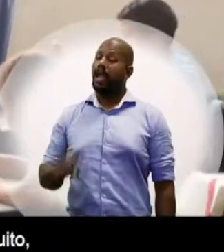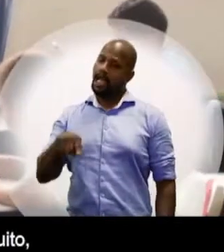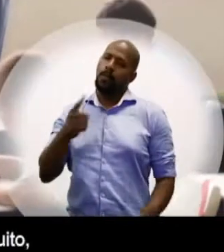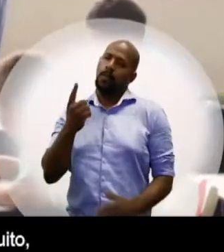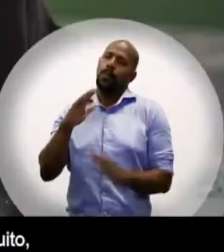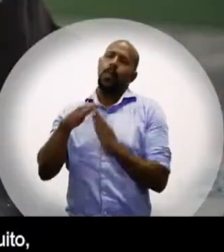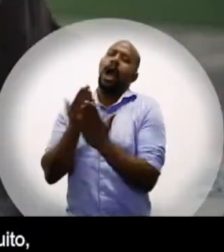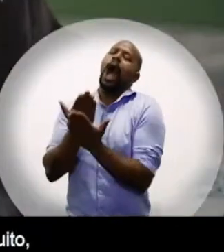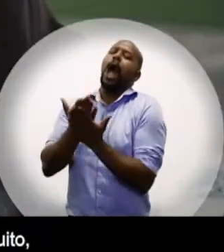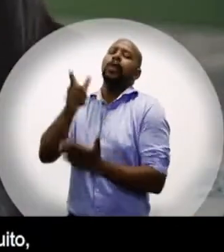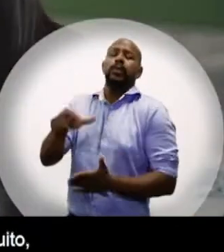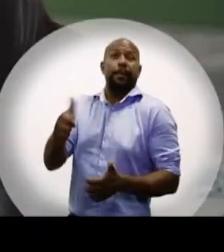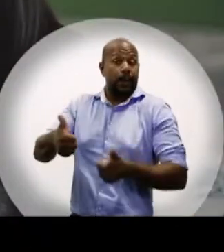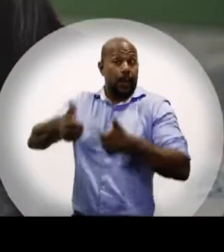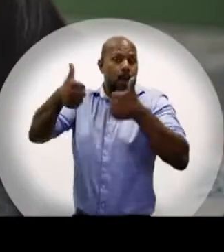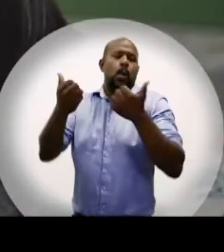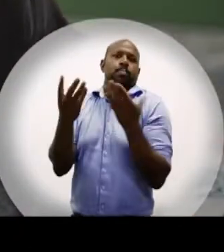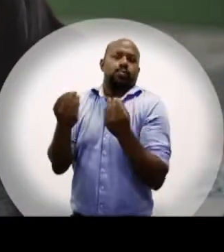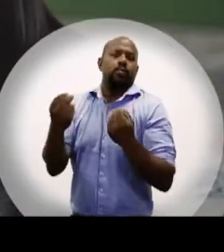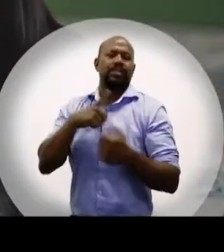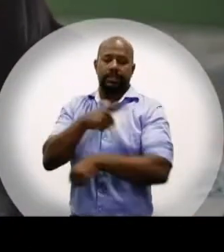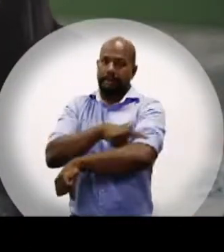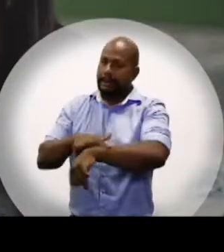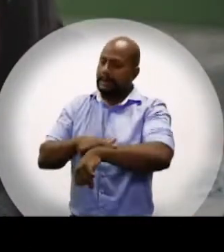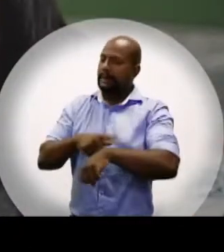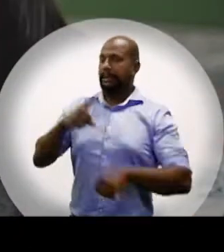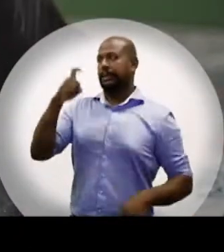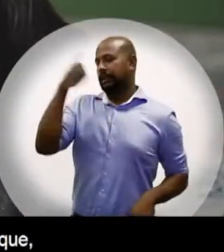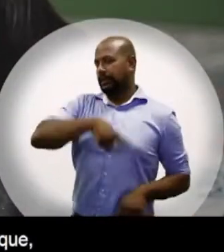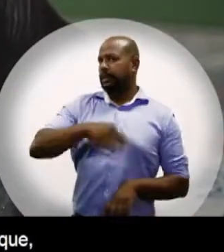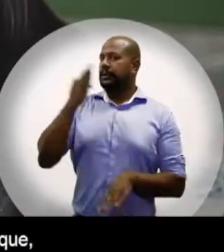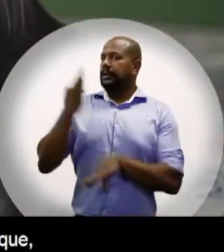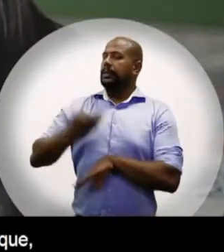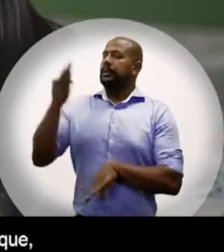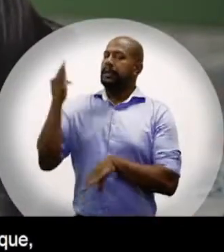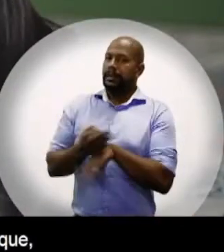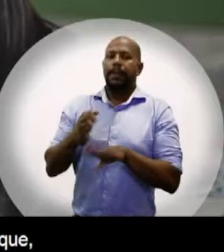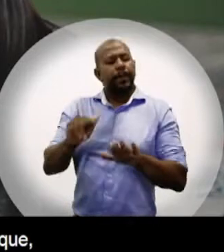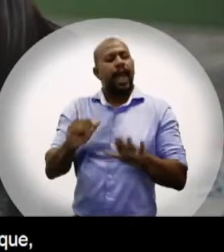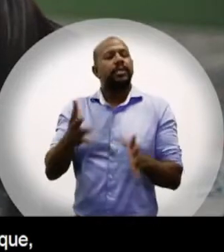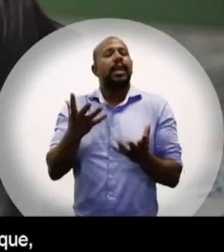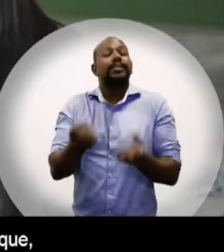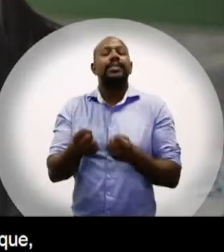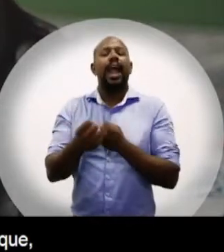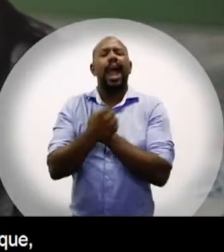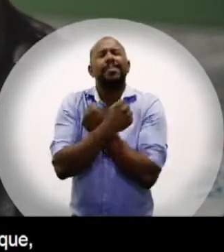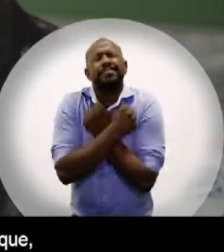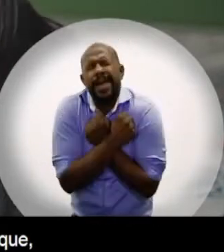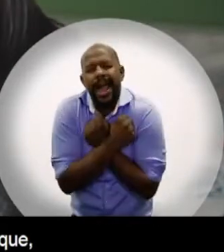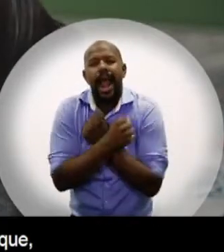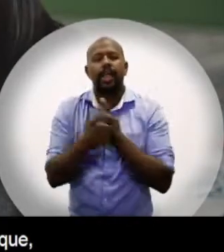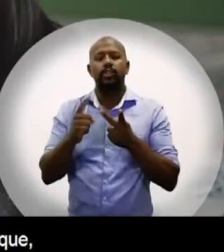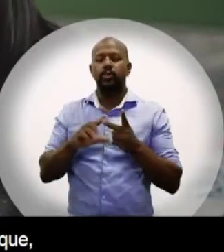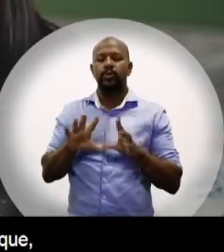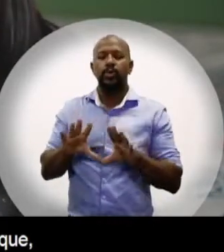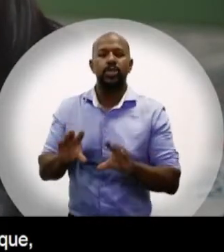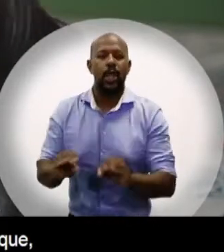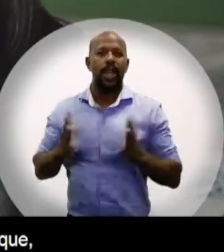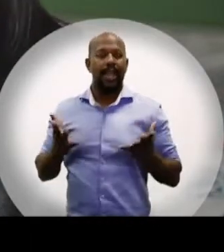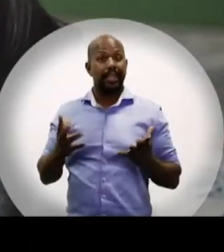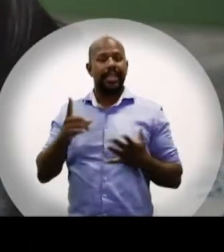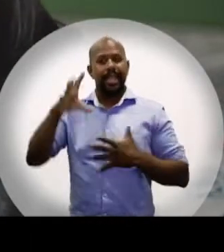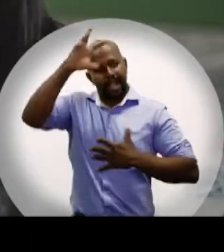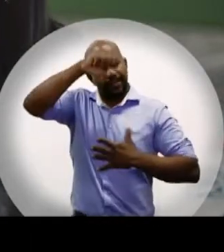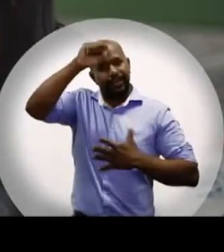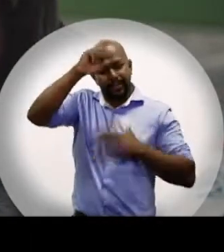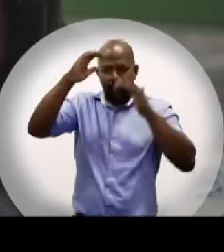É um aluno que melhorou muito, um aluno que tem um comportamento difícil, mas que ele já aceita um abraço, que ele já aceita um toque,